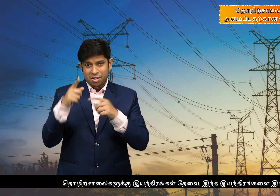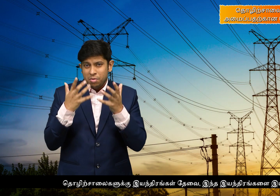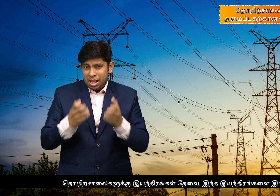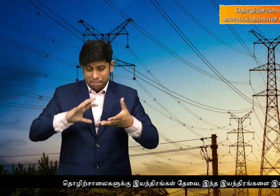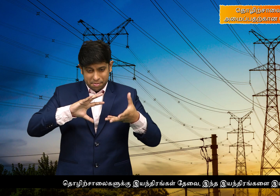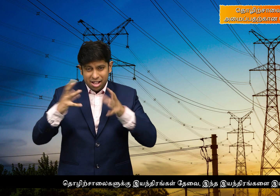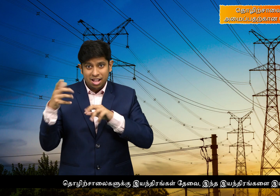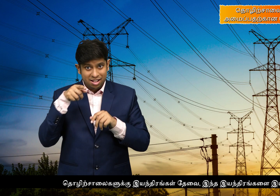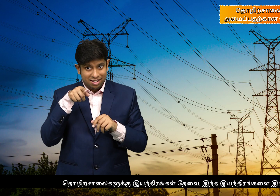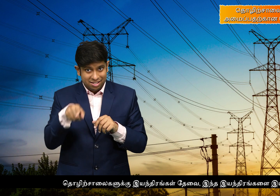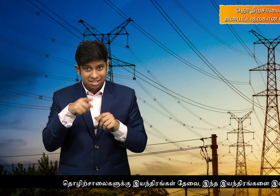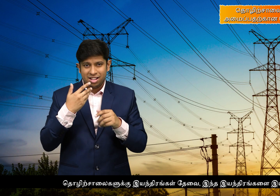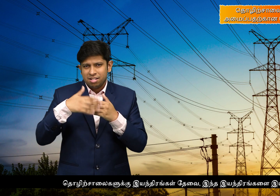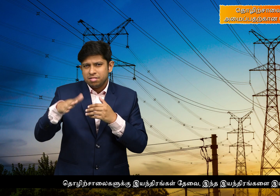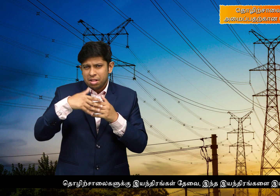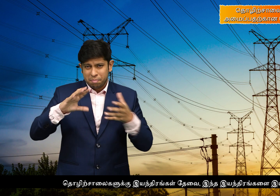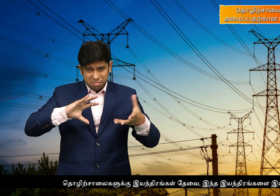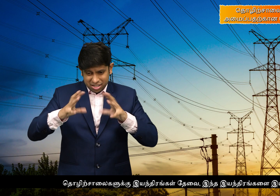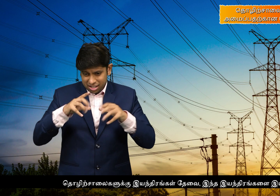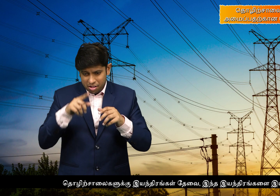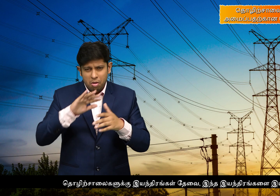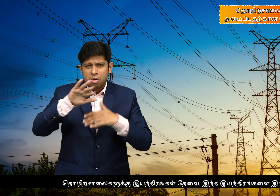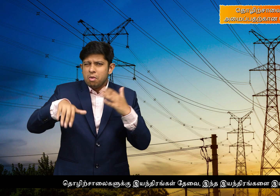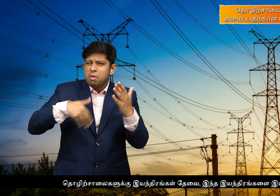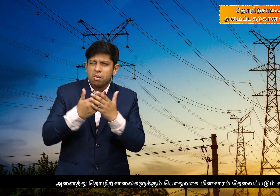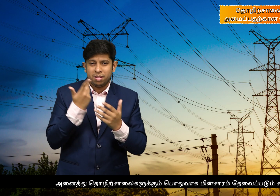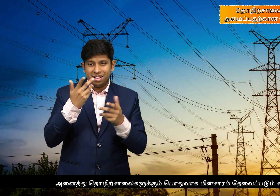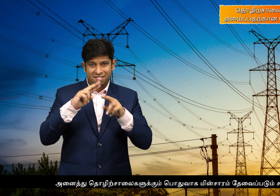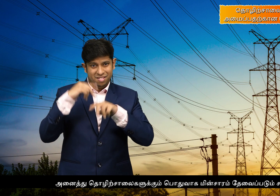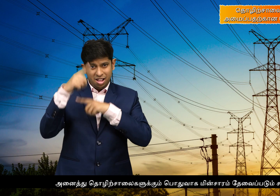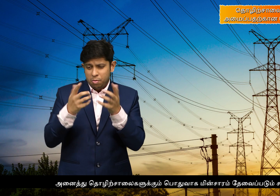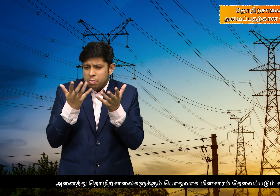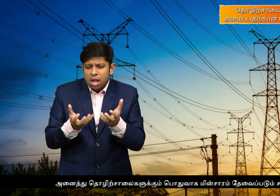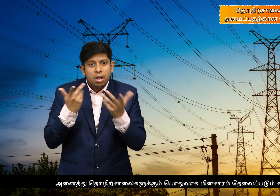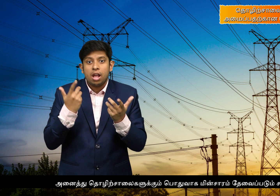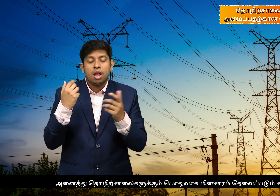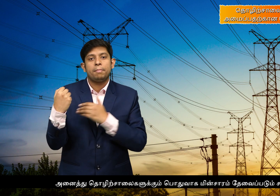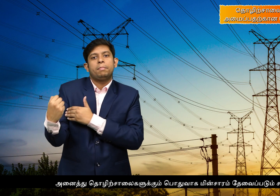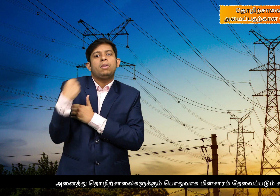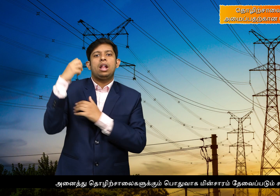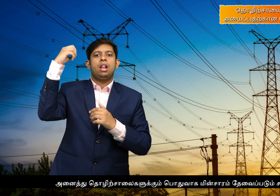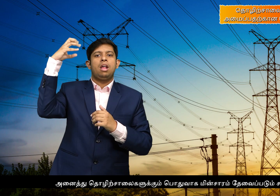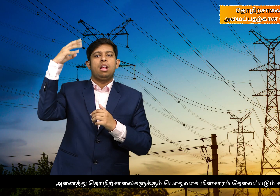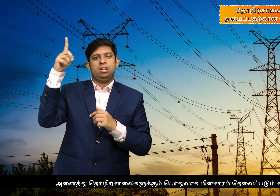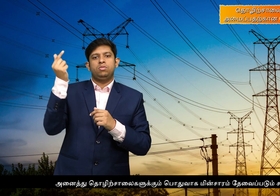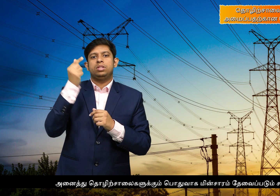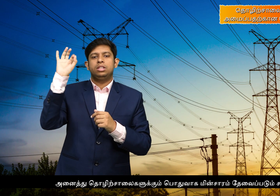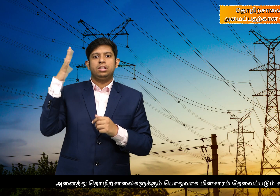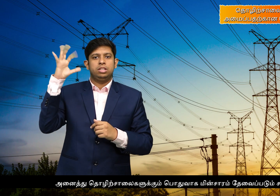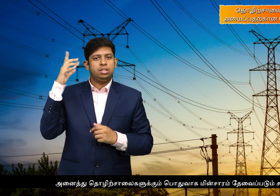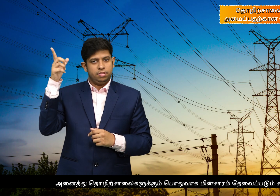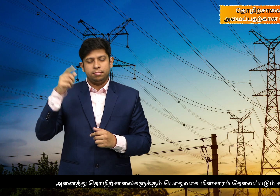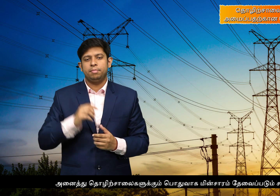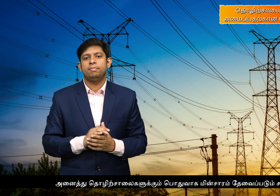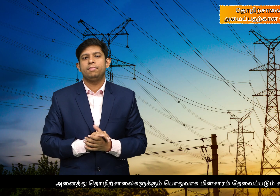தொழிற்சாலைகளுக்கு இயந்திரங்களின் தேவை. இந்த இயந்திரங்களை இயக்குங்கள். அனைத்து தொழிற்சாலைகளுக்கும் பொதுவாக மின்சாரம்